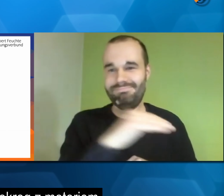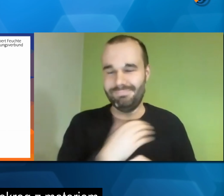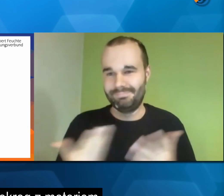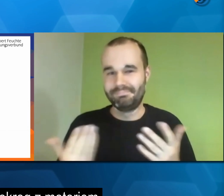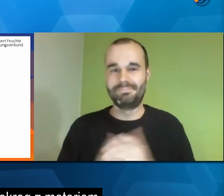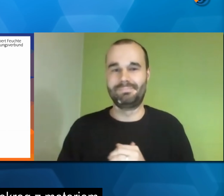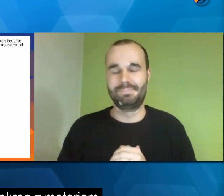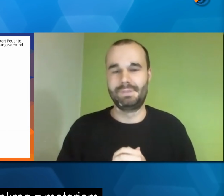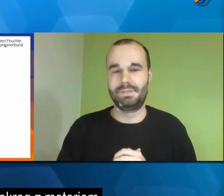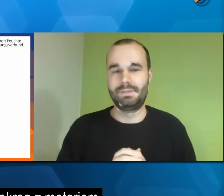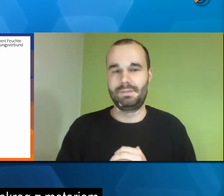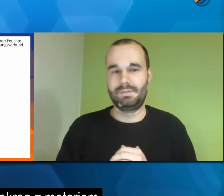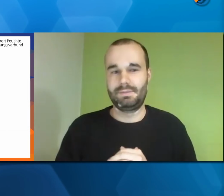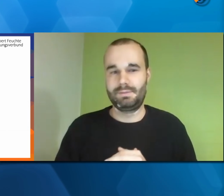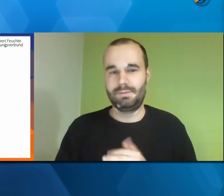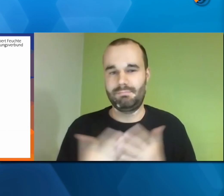vozijo naokrog z motorjem.